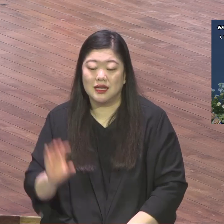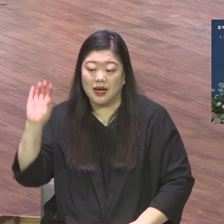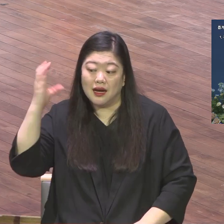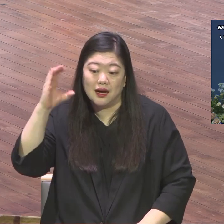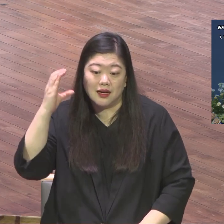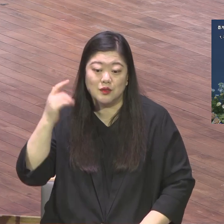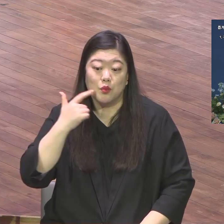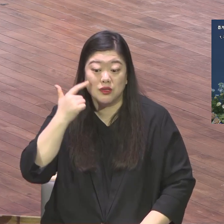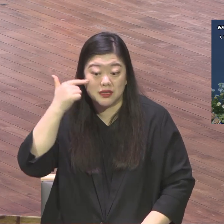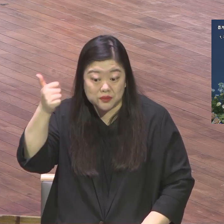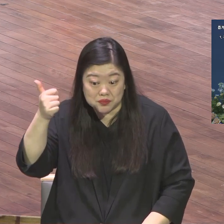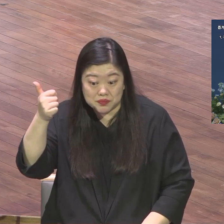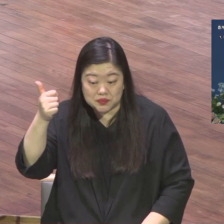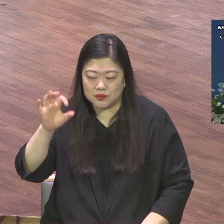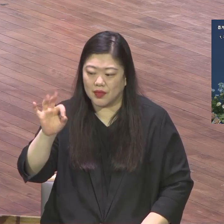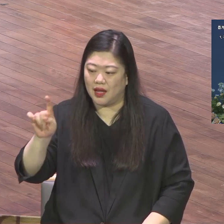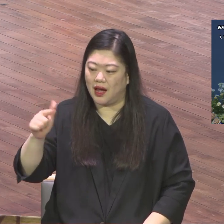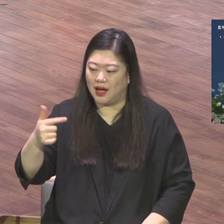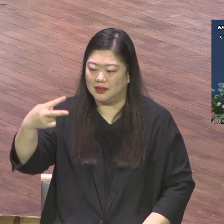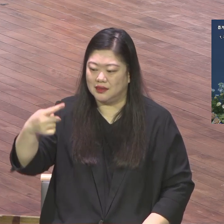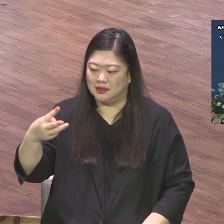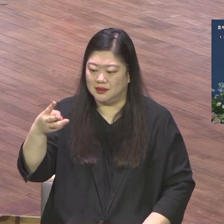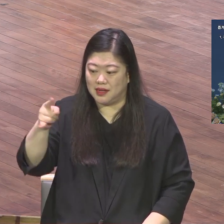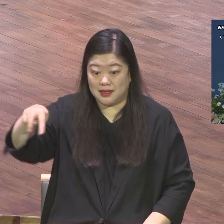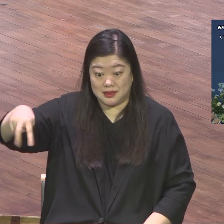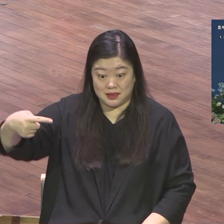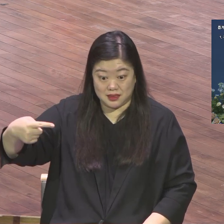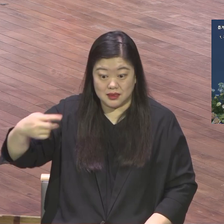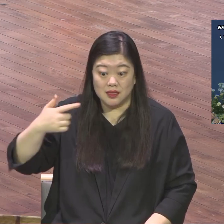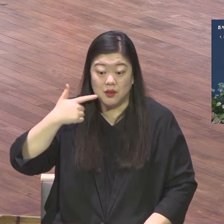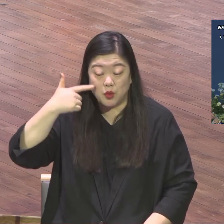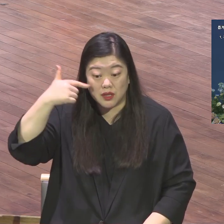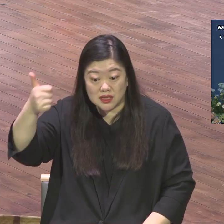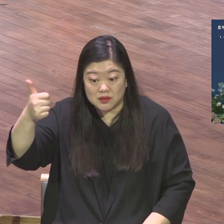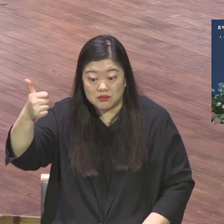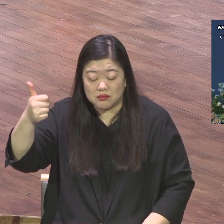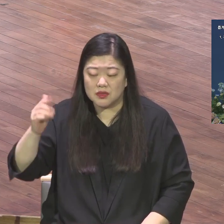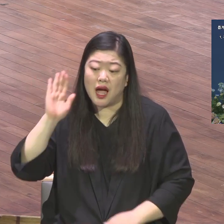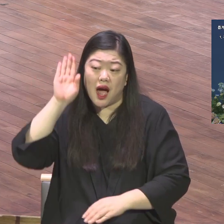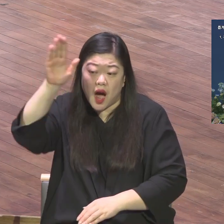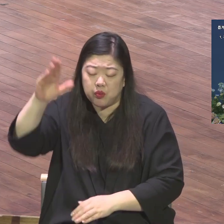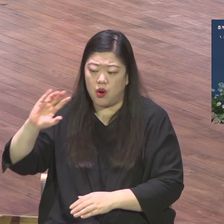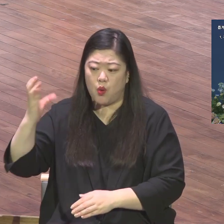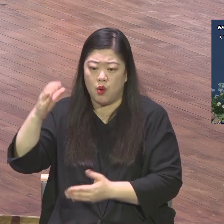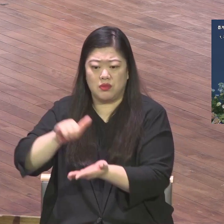뭐냐? 안드레스 목사가 남미에서 콜롬비아 중심으로 남미 복음을 하는데 할 일이 뭐냐?